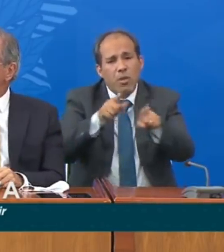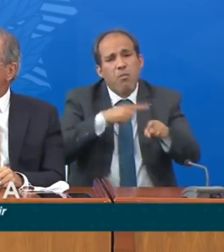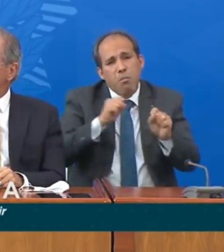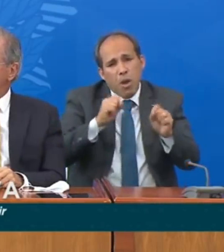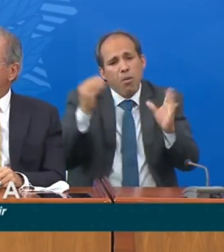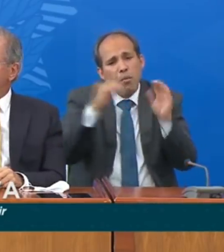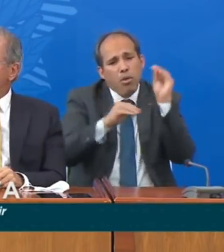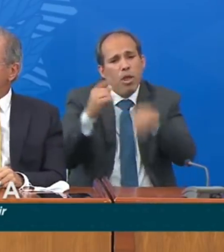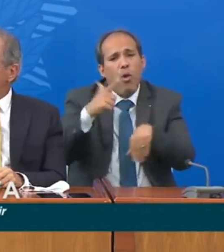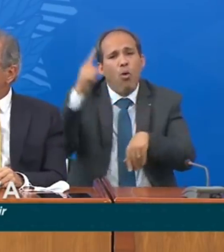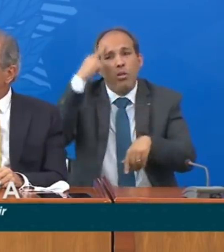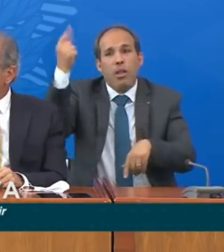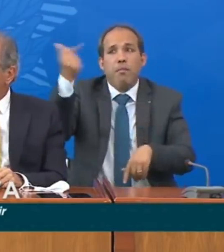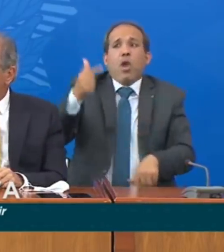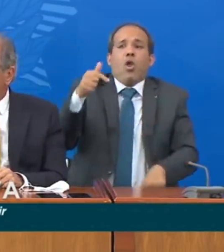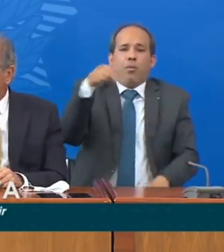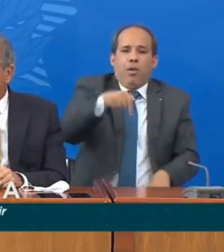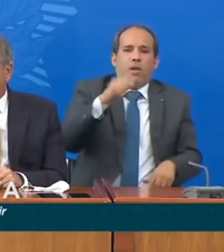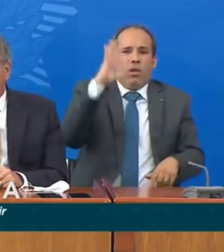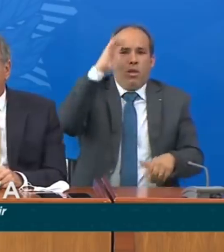melhor para esse problema.